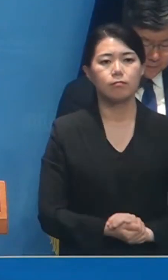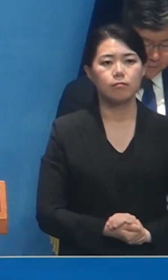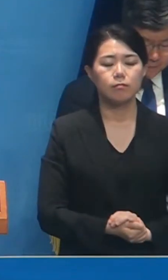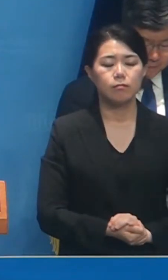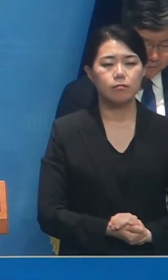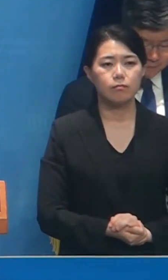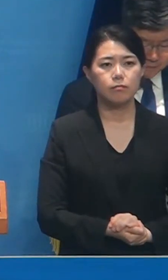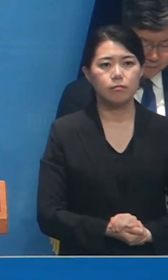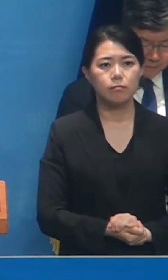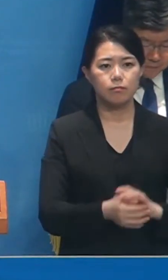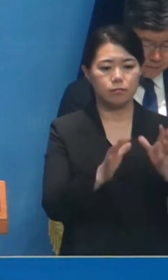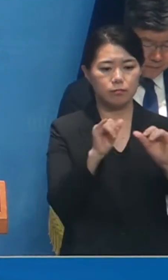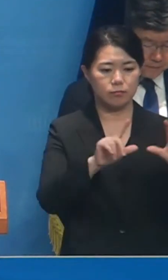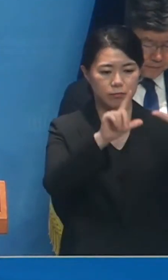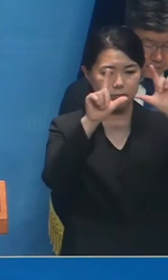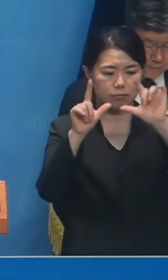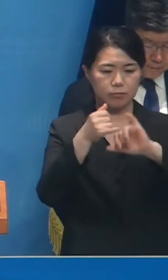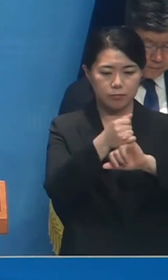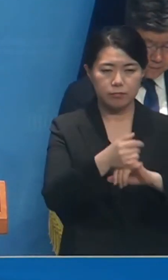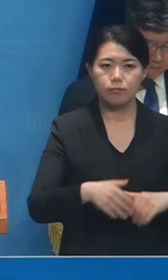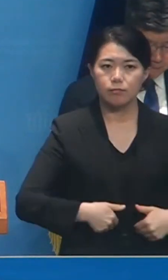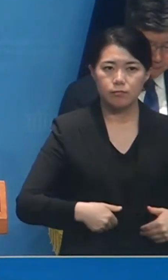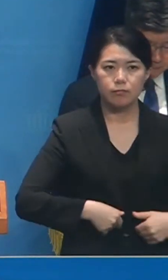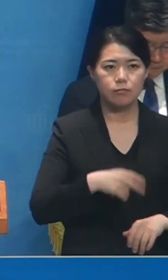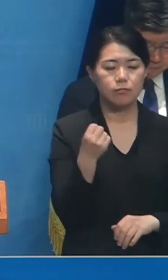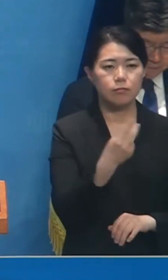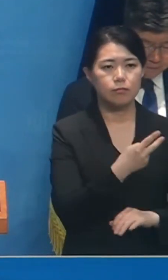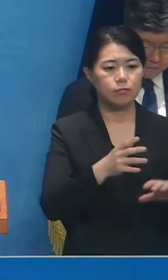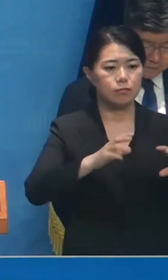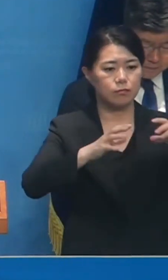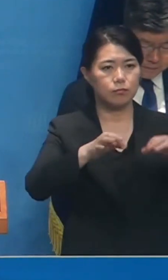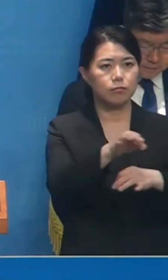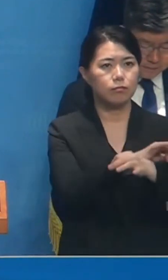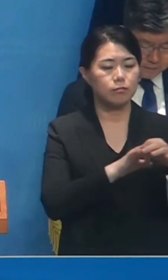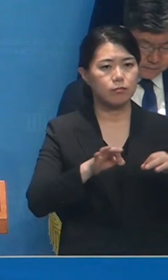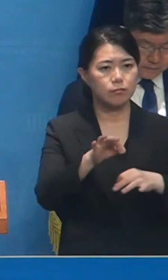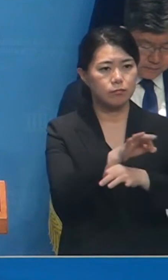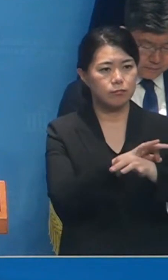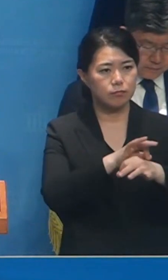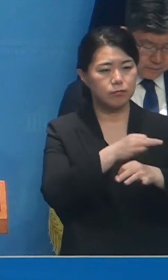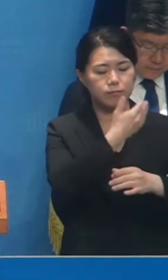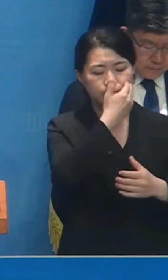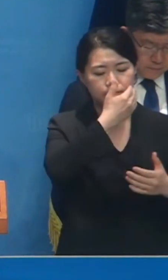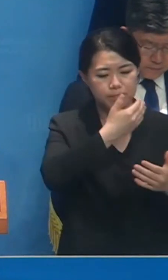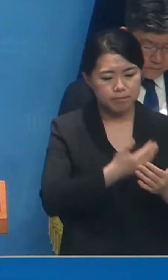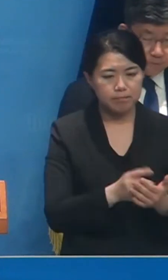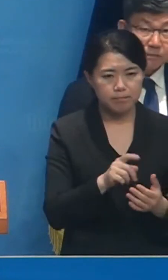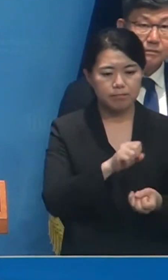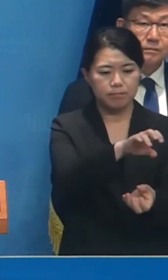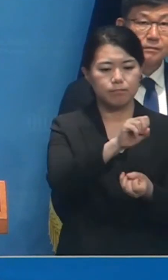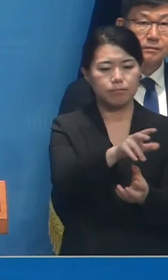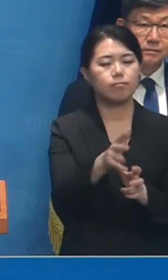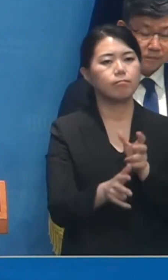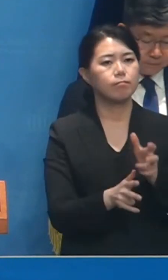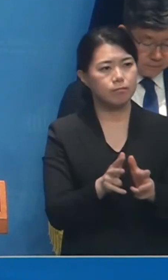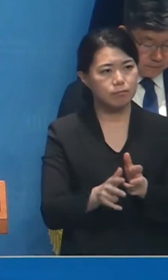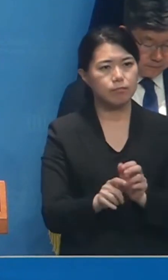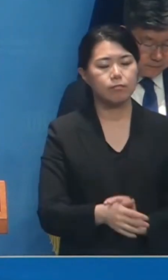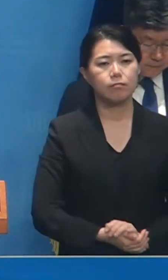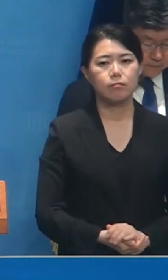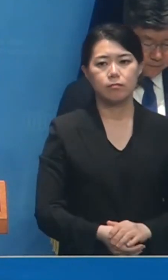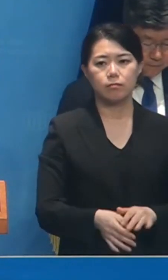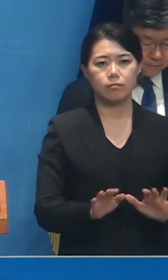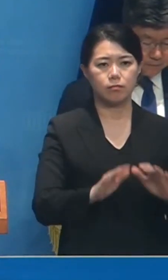자리입니다. 국민생활의 필수 기반이자 국가 경제의 혈관을 책임지고 있는 택배산업은